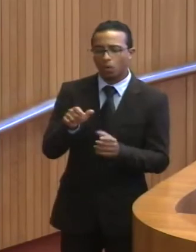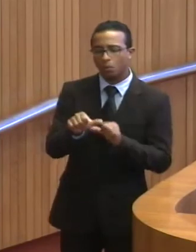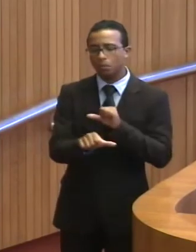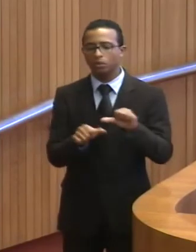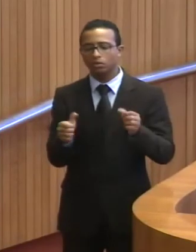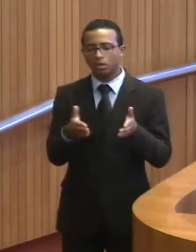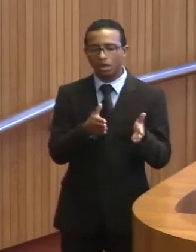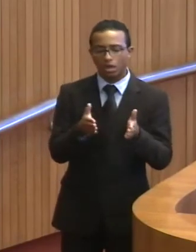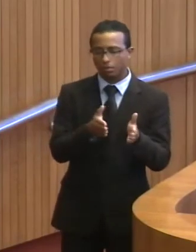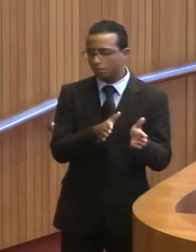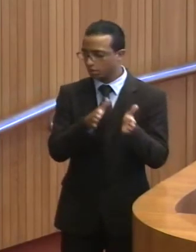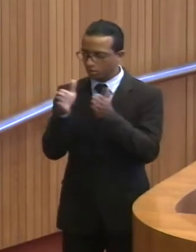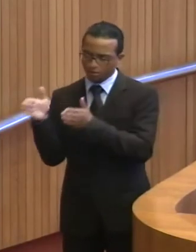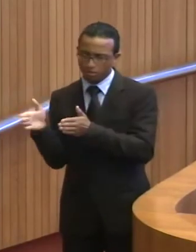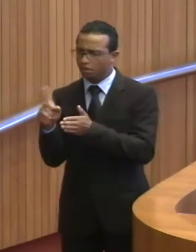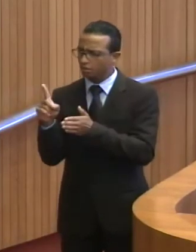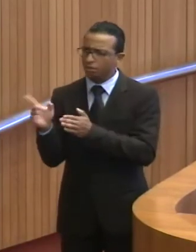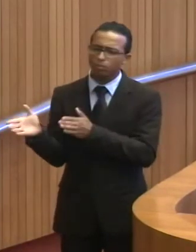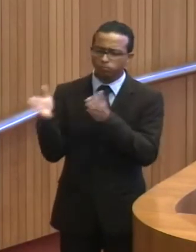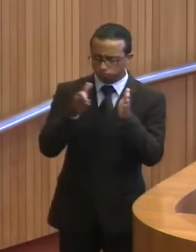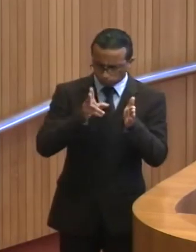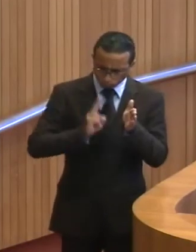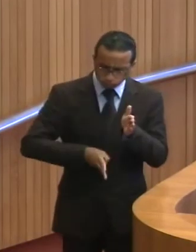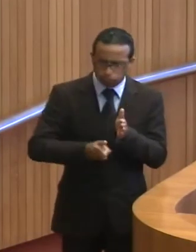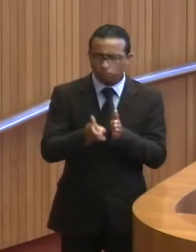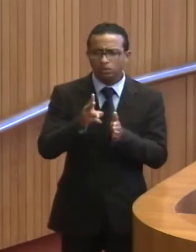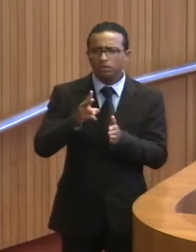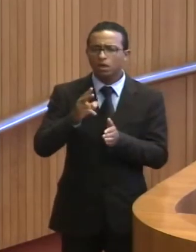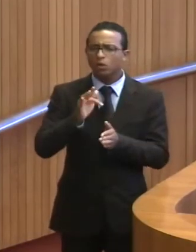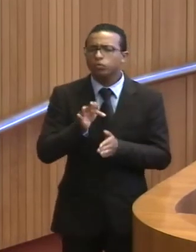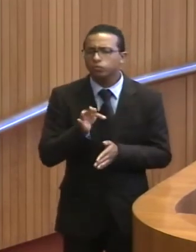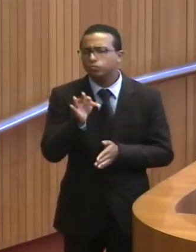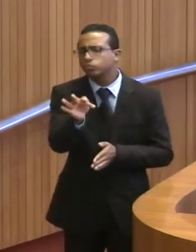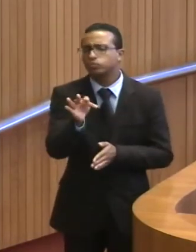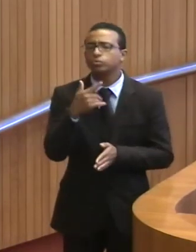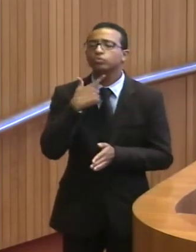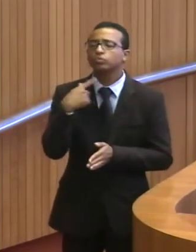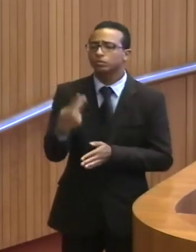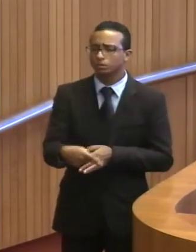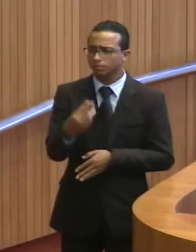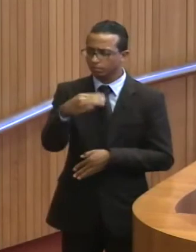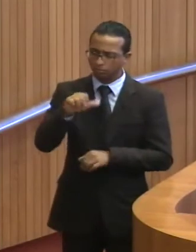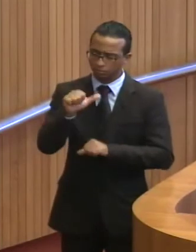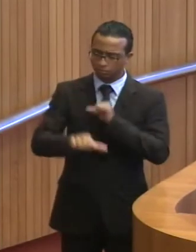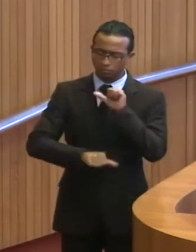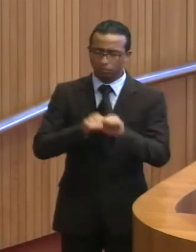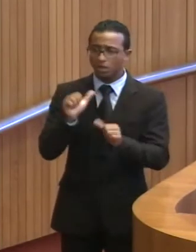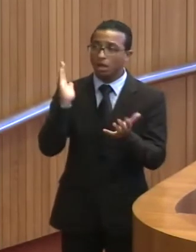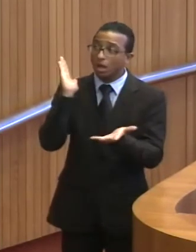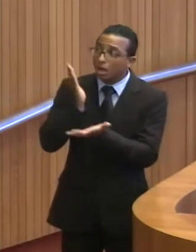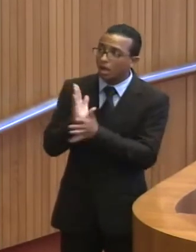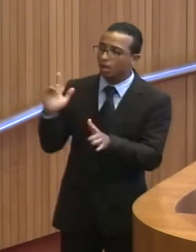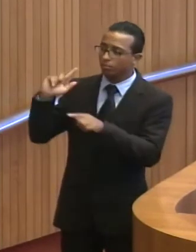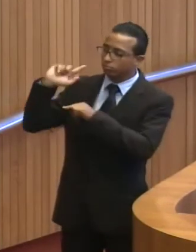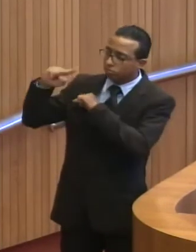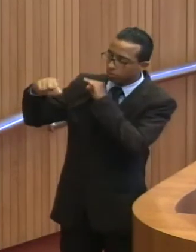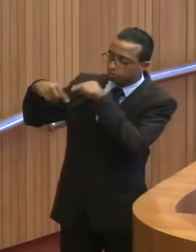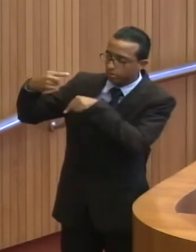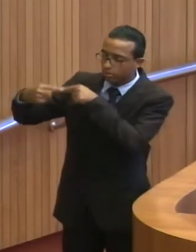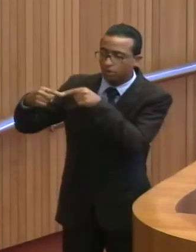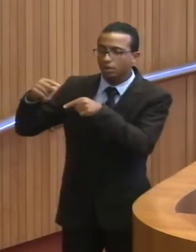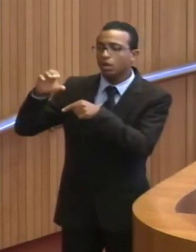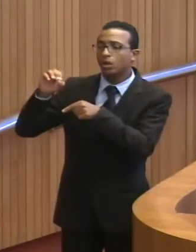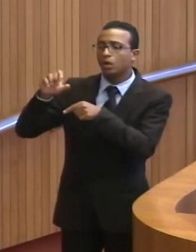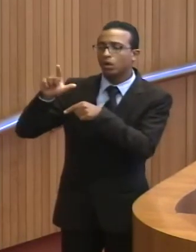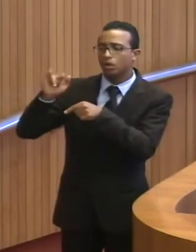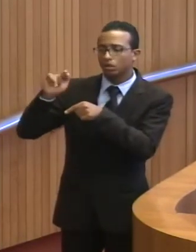do horizonte que nós desejamos para o Estado do Maranhão, que é a mudança real, que é o fim desse ciclo de oligarquia